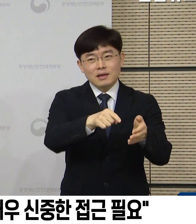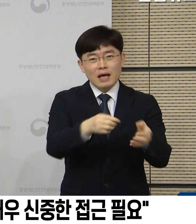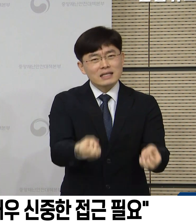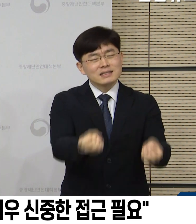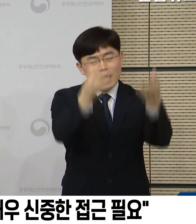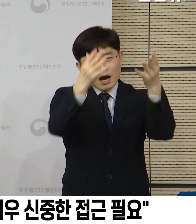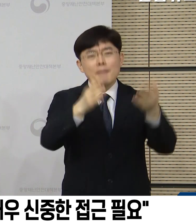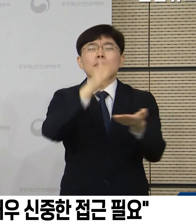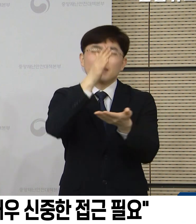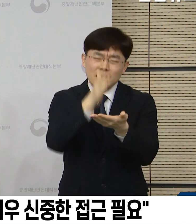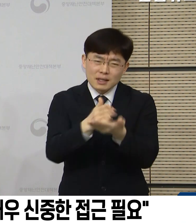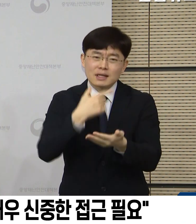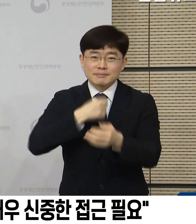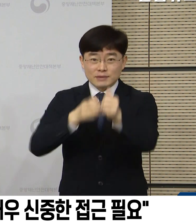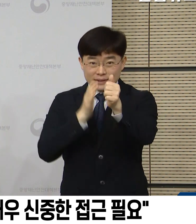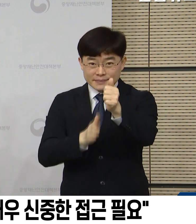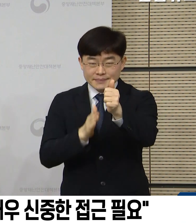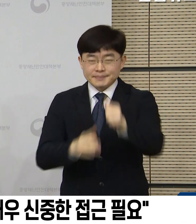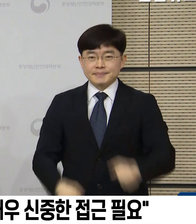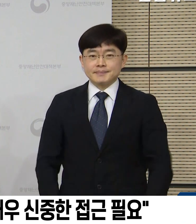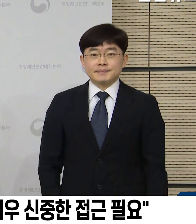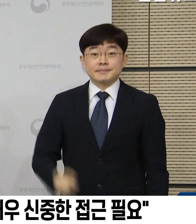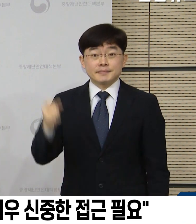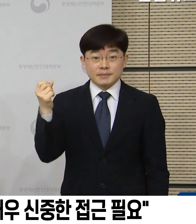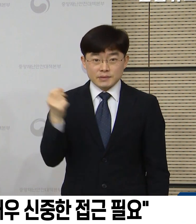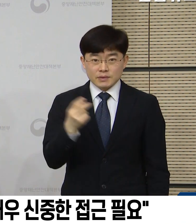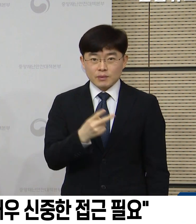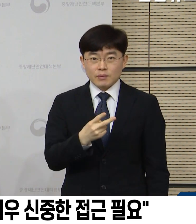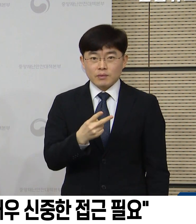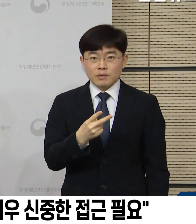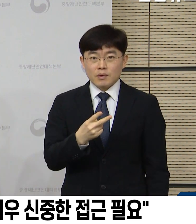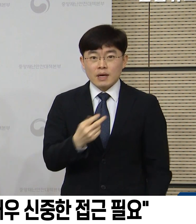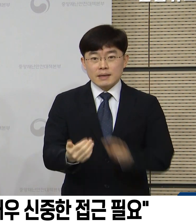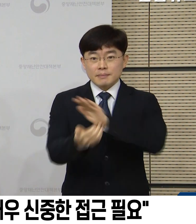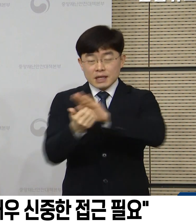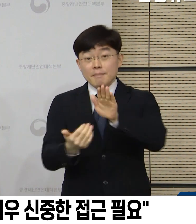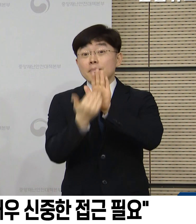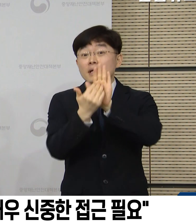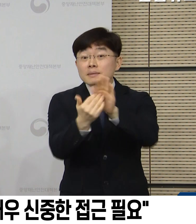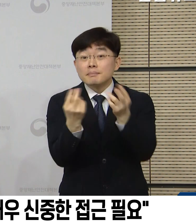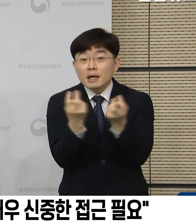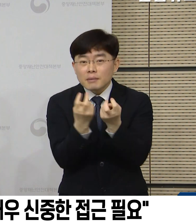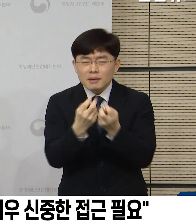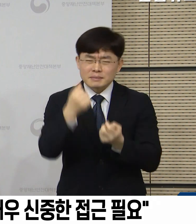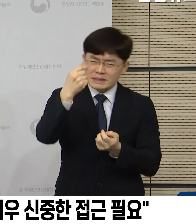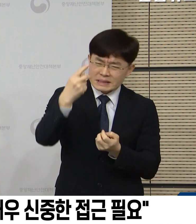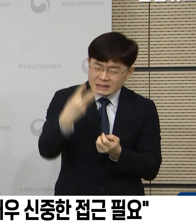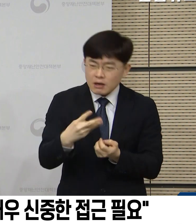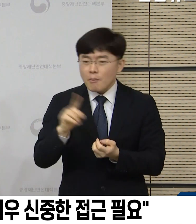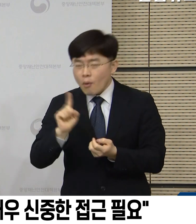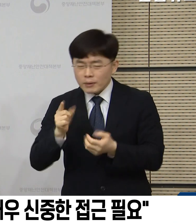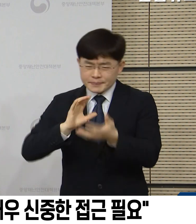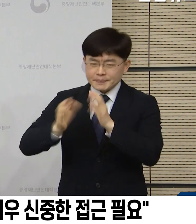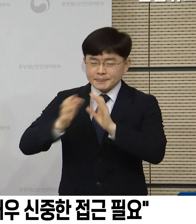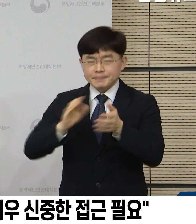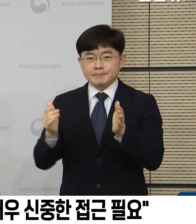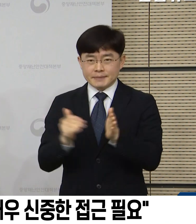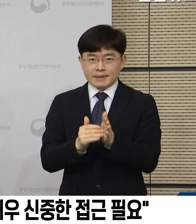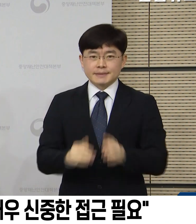중지해달라라는 요청과 더불어 몇 가지의 예방적인 조치에 대한 논의도 있었습니다.